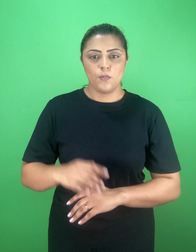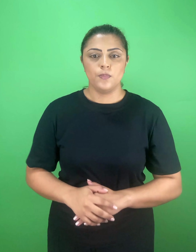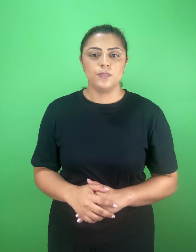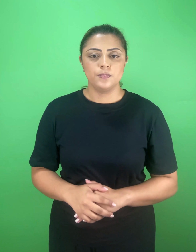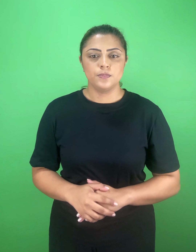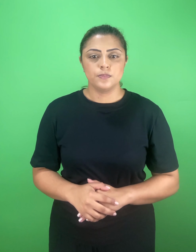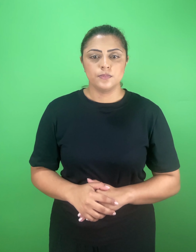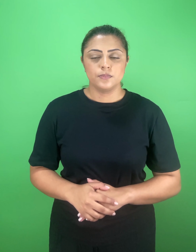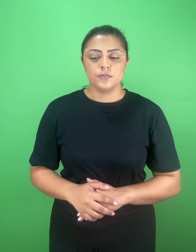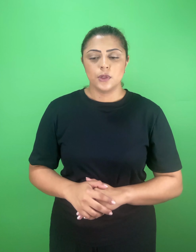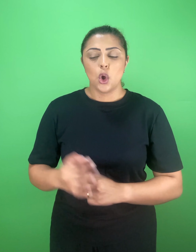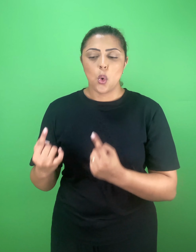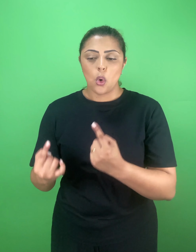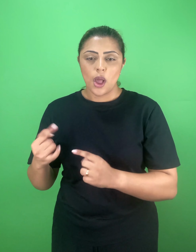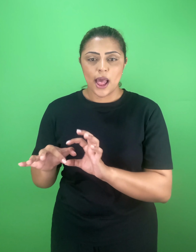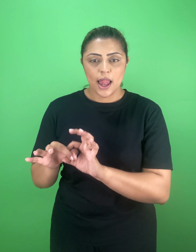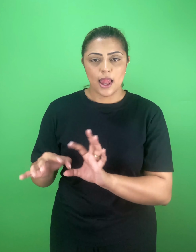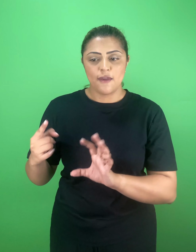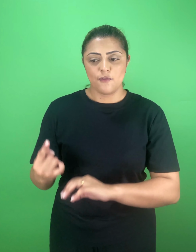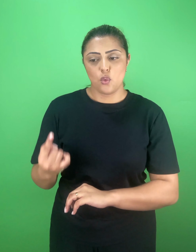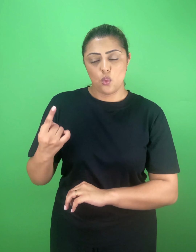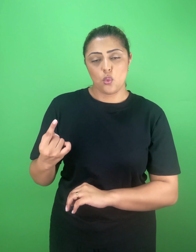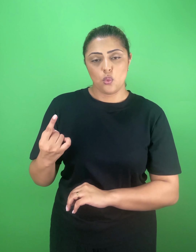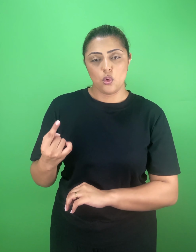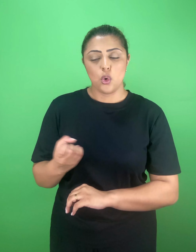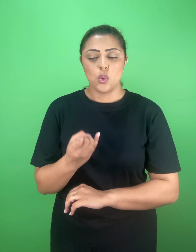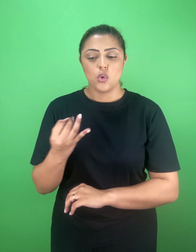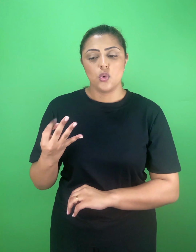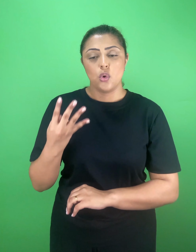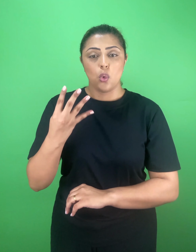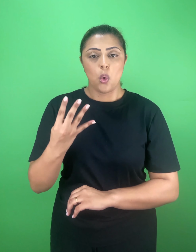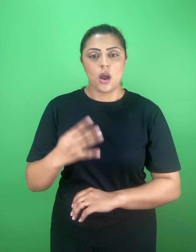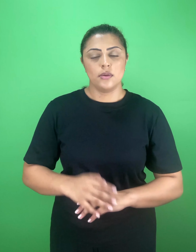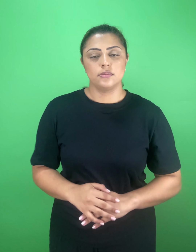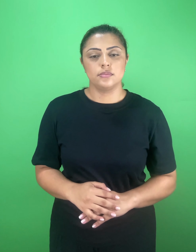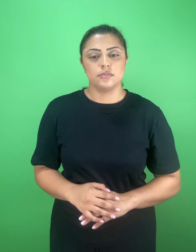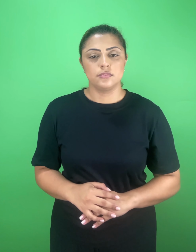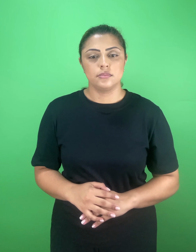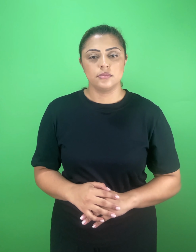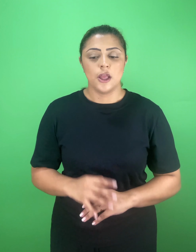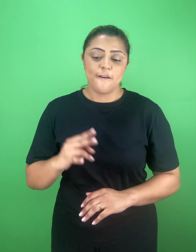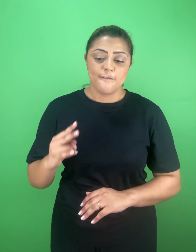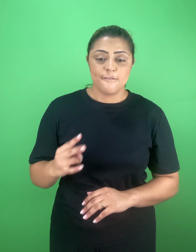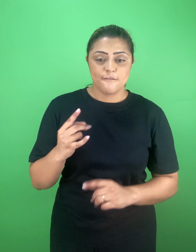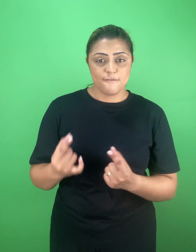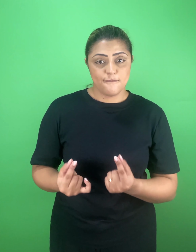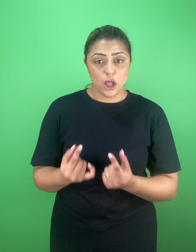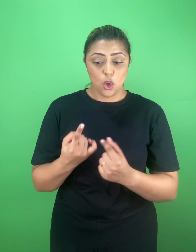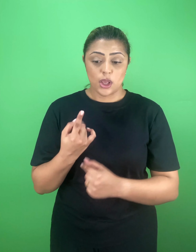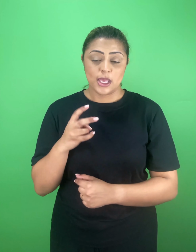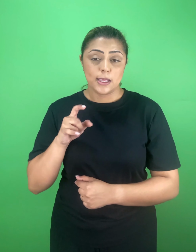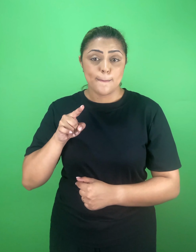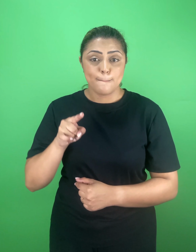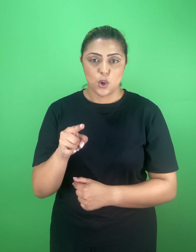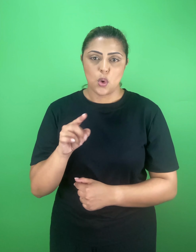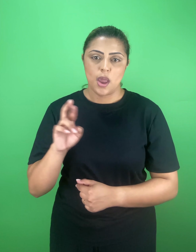concorrência 1. Ampla Quantidade 4. Valor R$ 15 mil Total R 60 mil